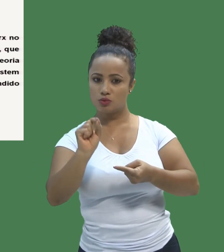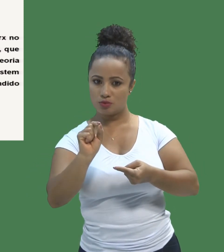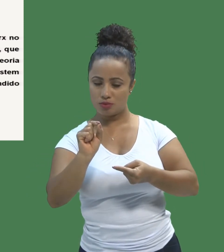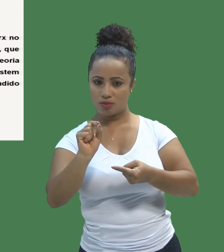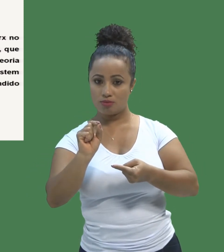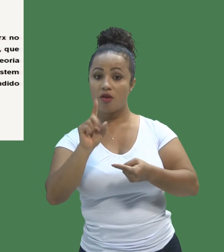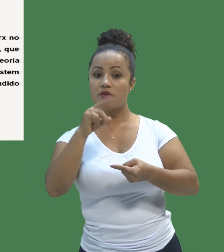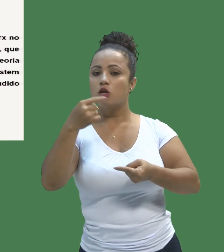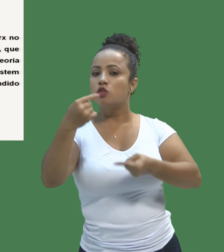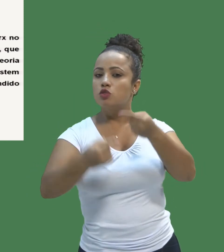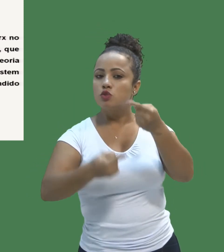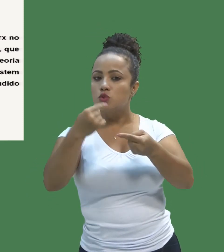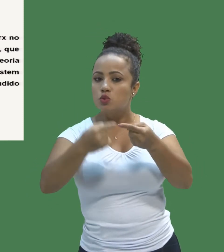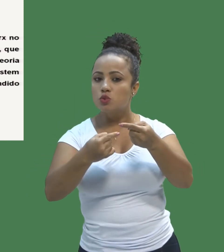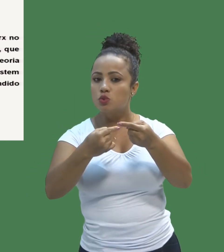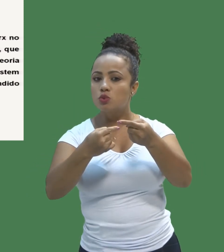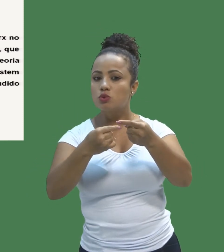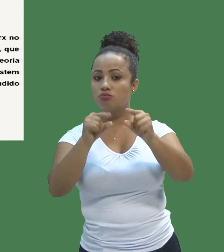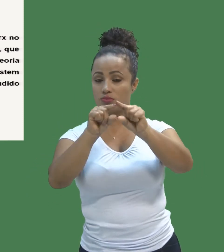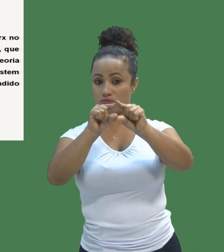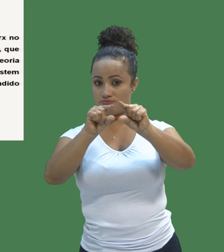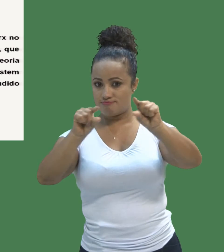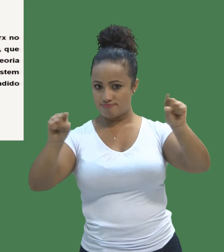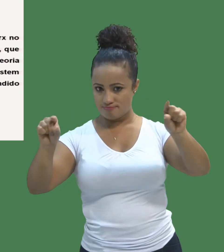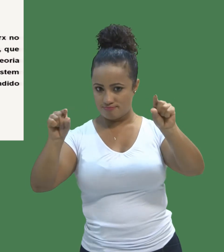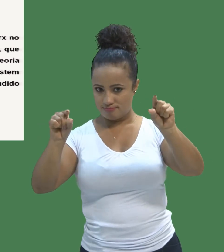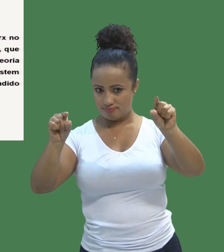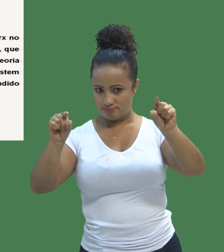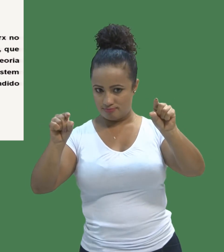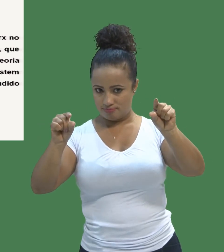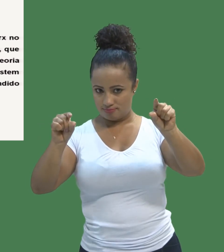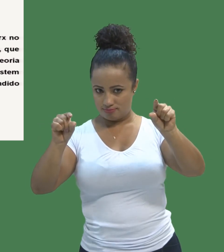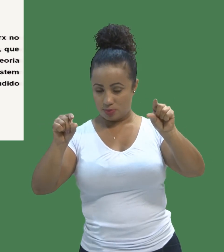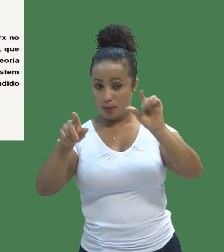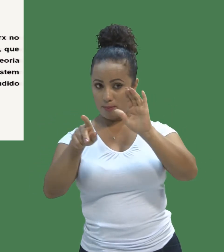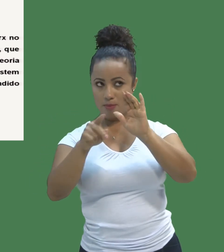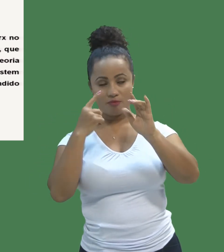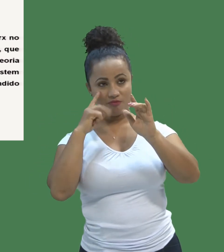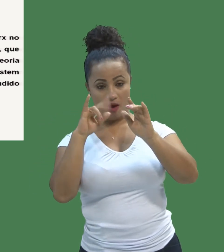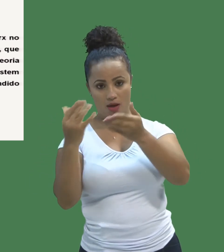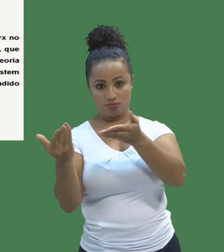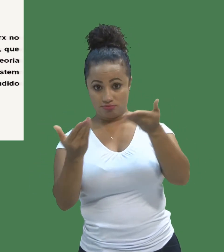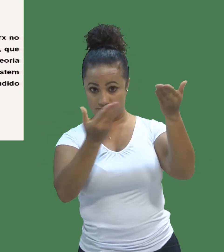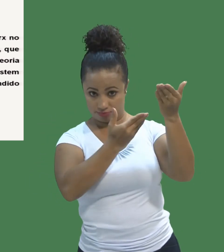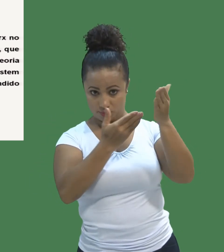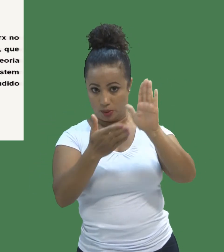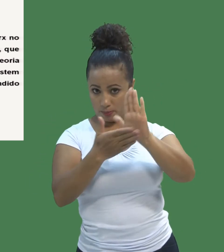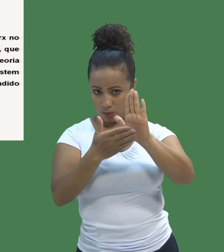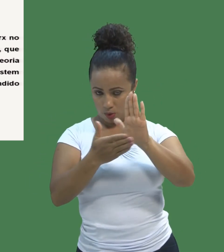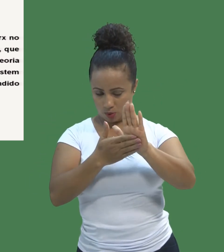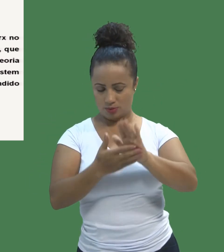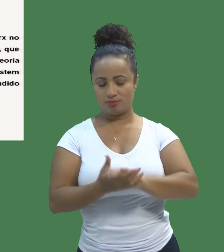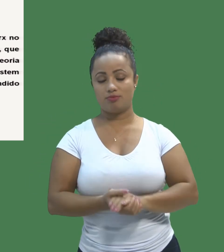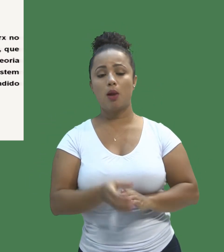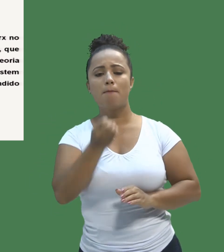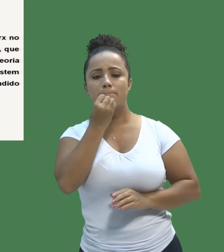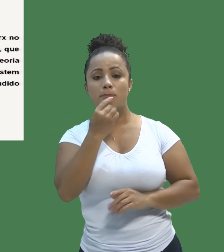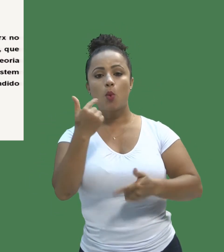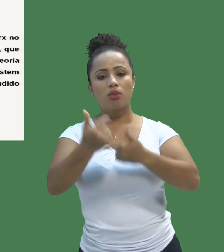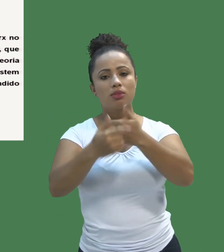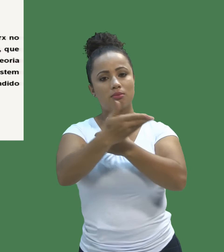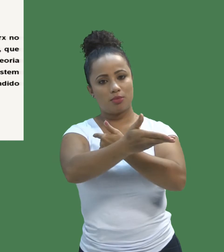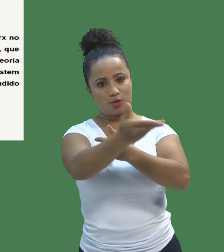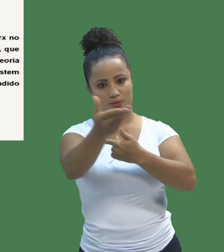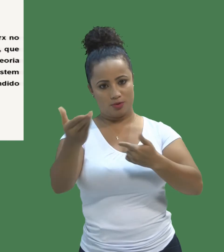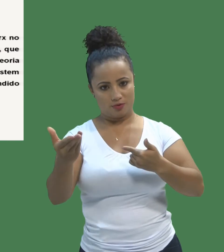tutoria, discutirem a seguinte questão prática proposta por este professor. Bom trabalho